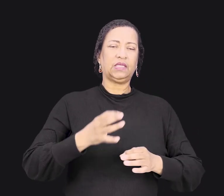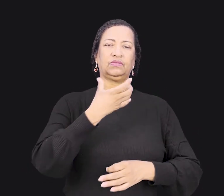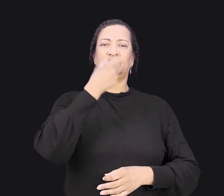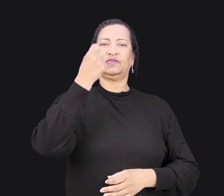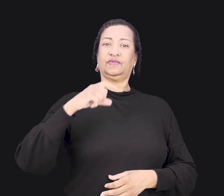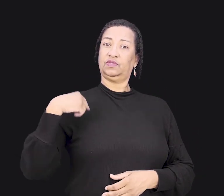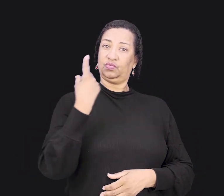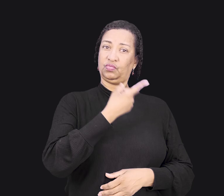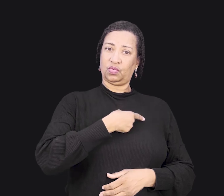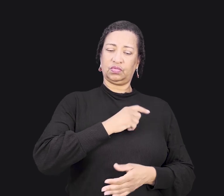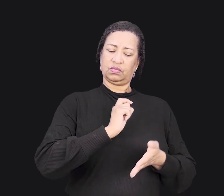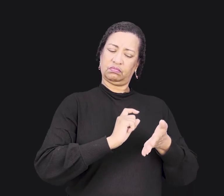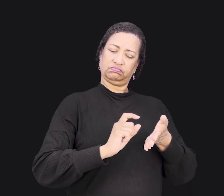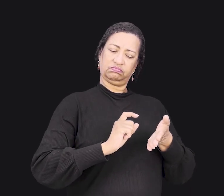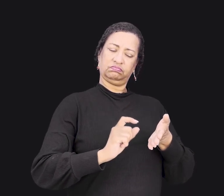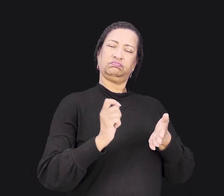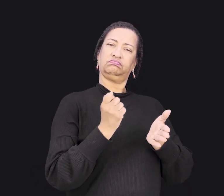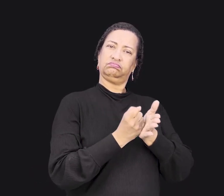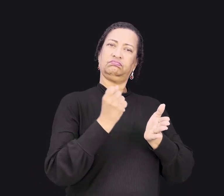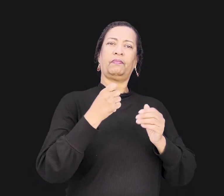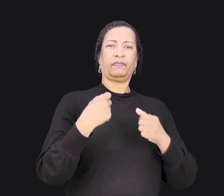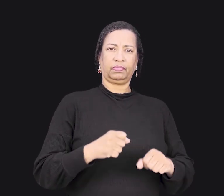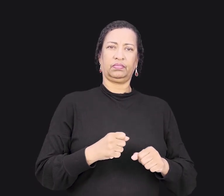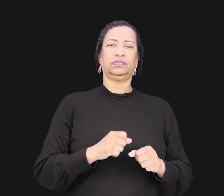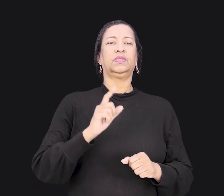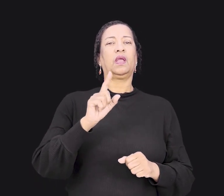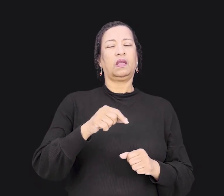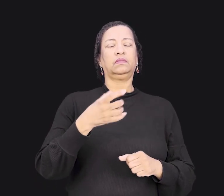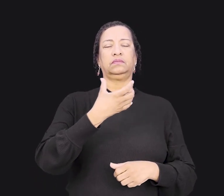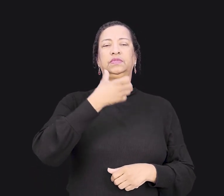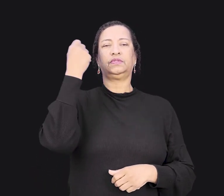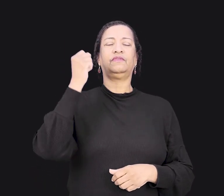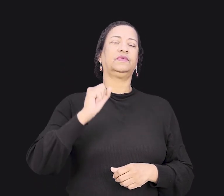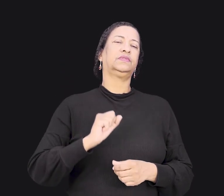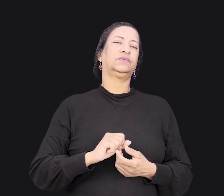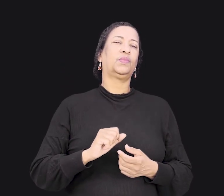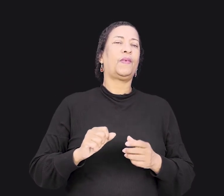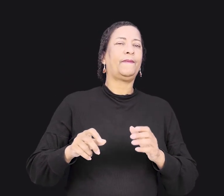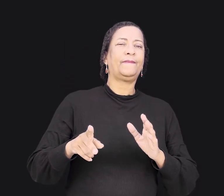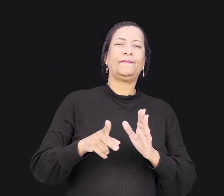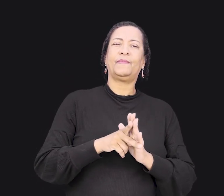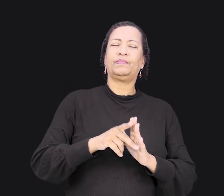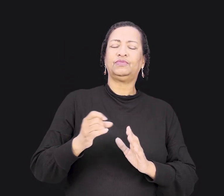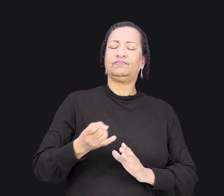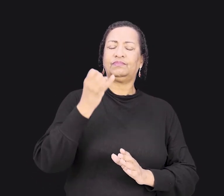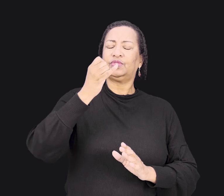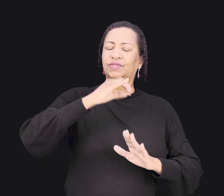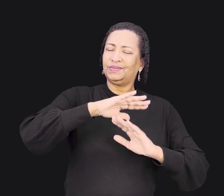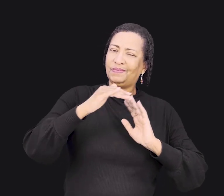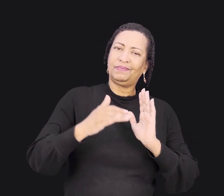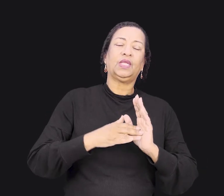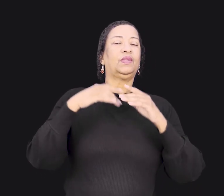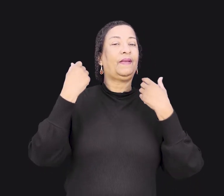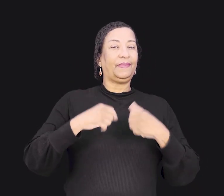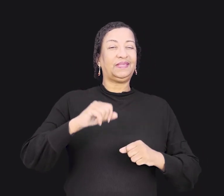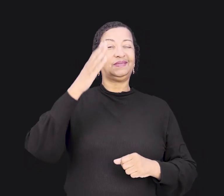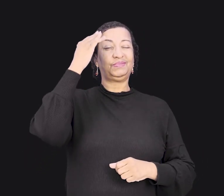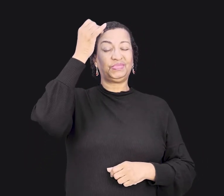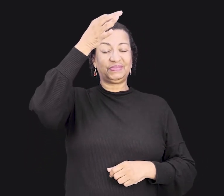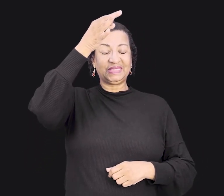salvação. A salvação é uma questão crucial para todos. Devemos ter certeza dela. É por isso que essa epístola está no